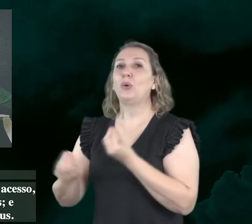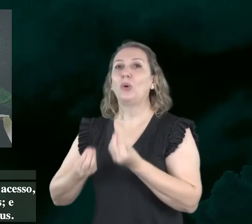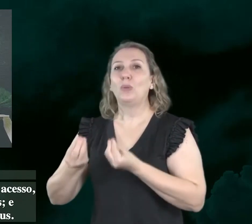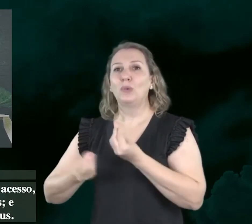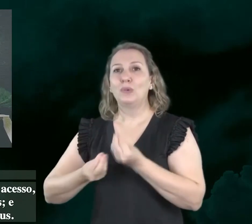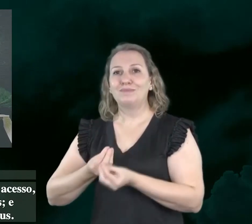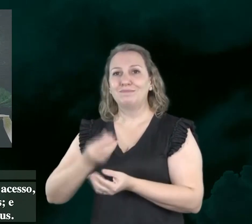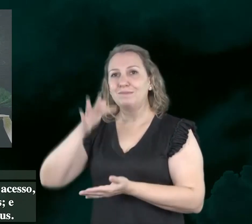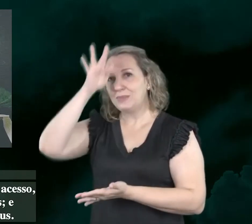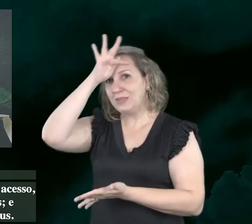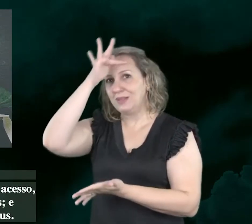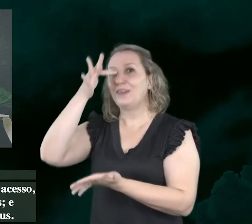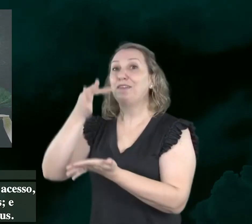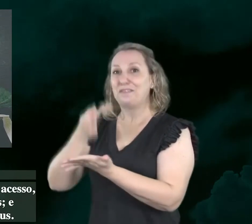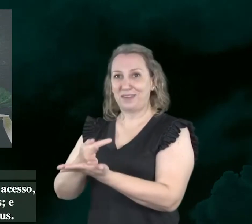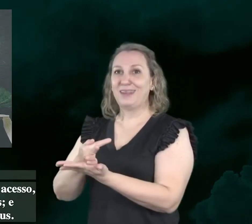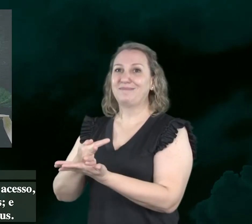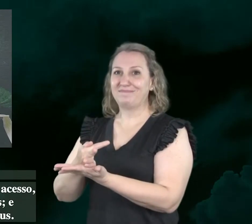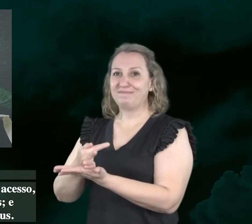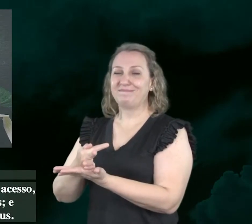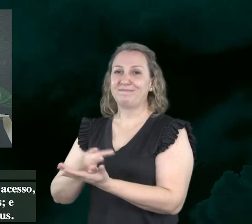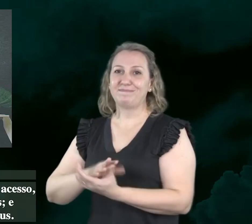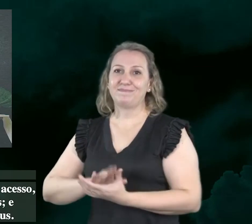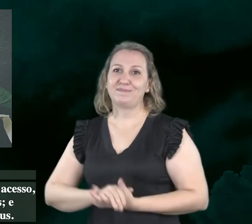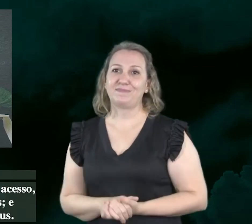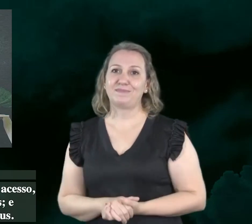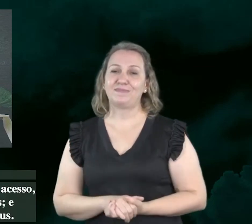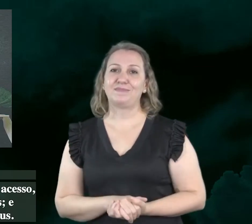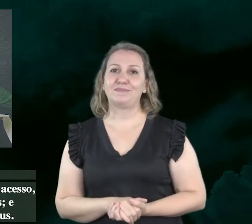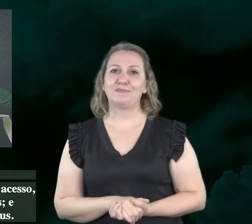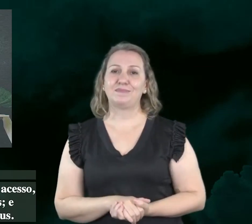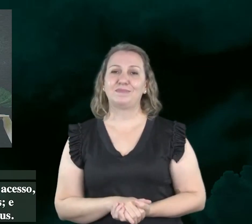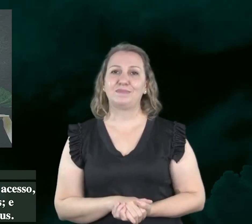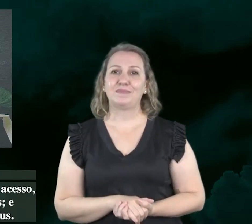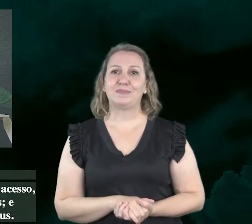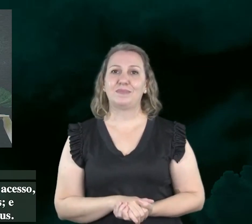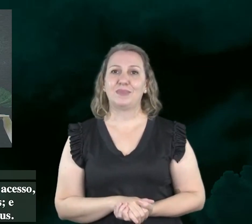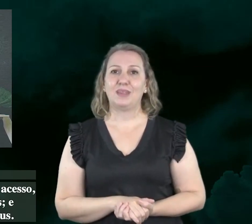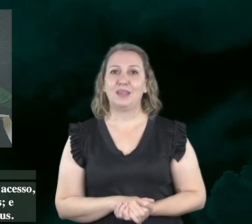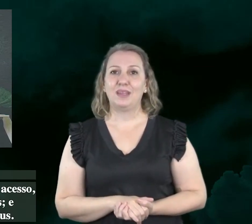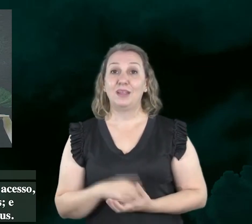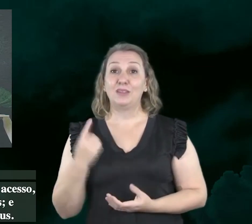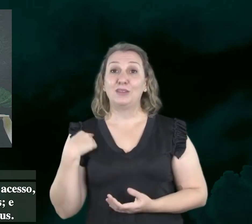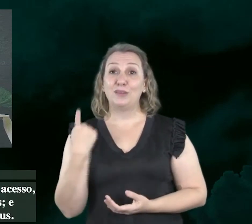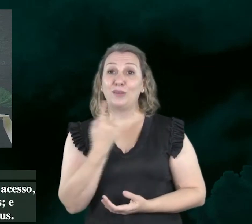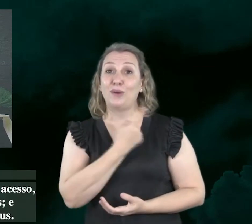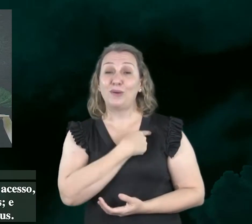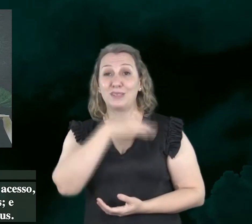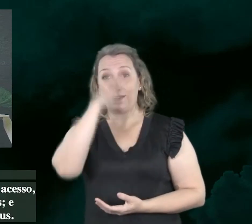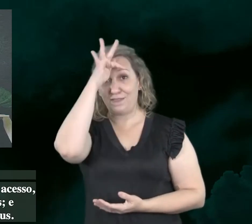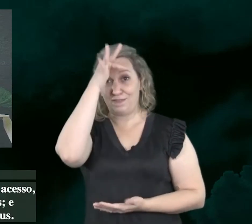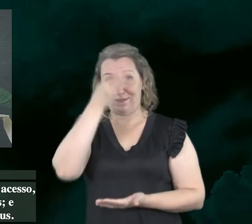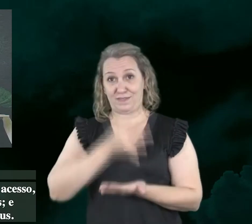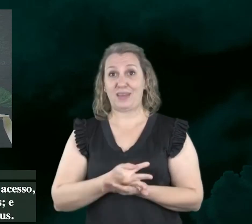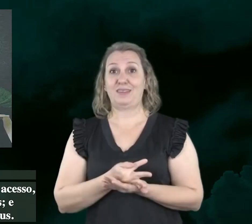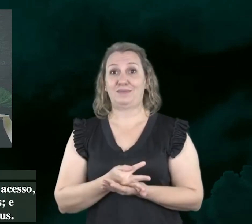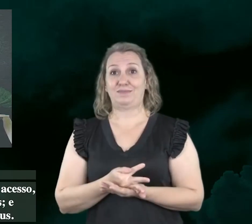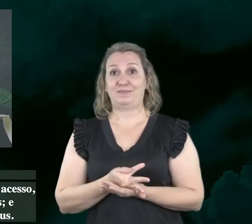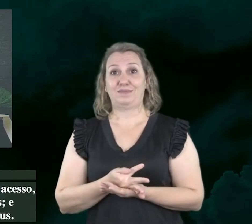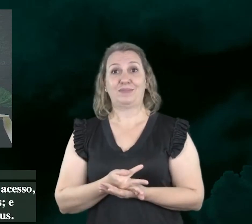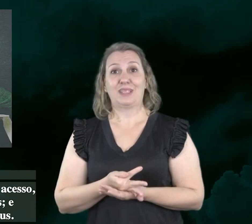desse versículo, porque a fé, essa fé aqui é a nossa fé subjetiva, é o nosso ato de